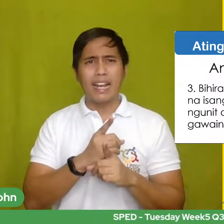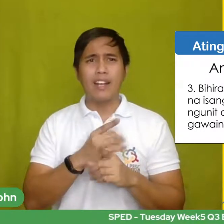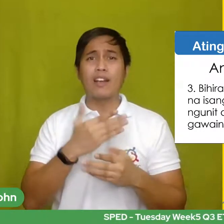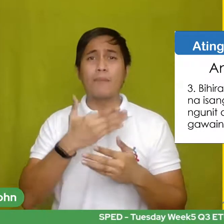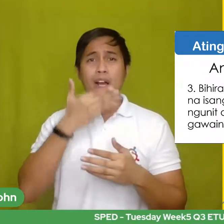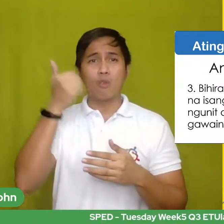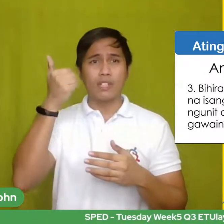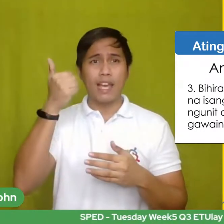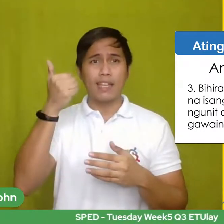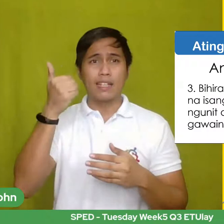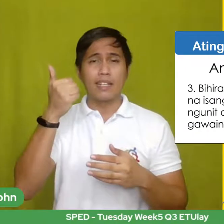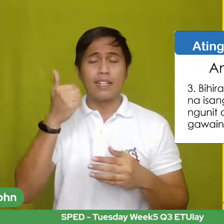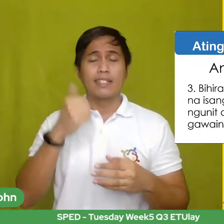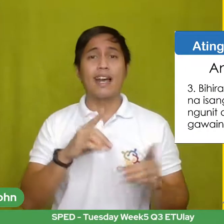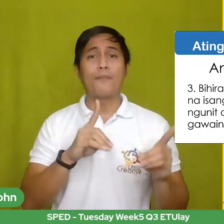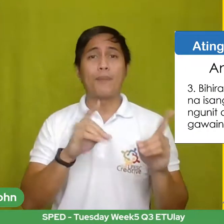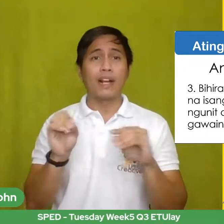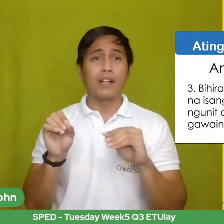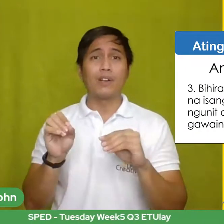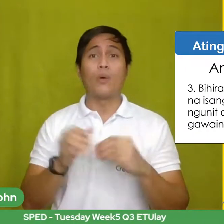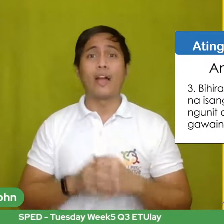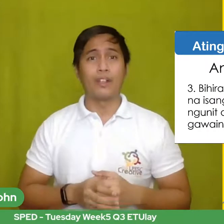napakagaling o napakahusay sa paggawa nito.